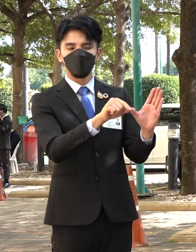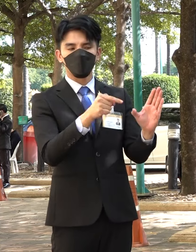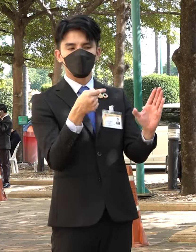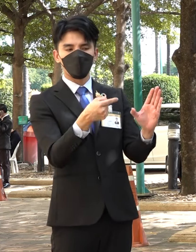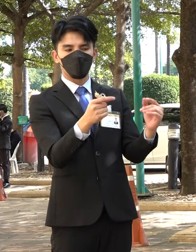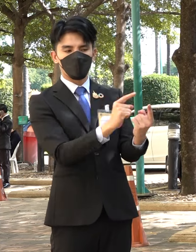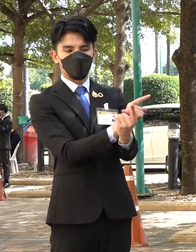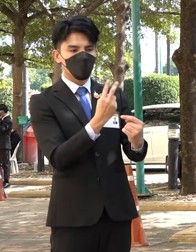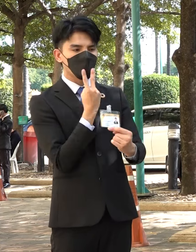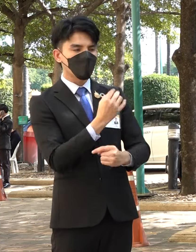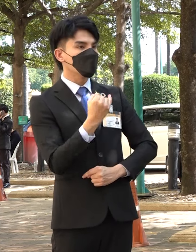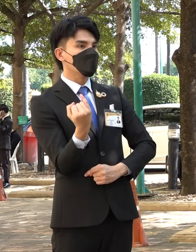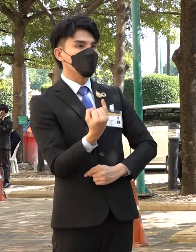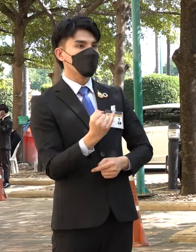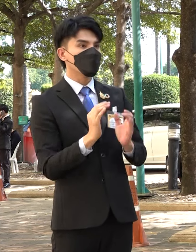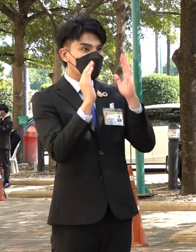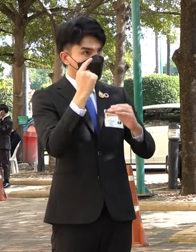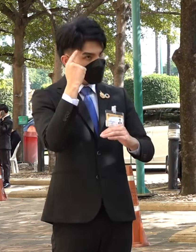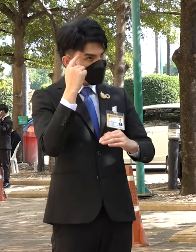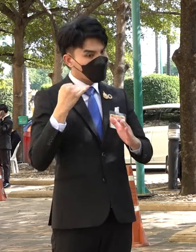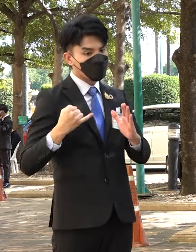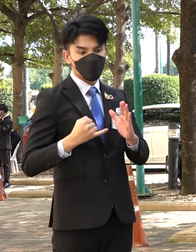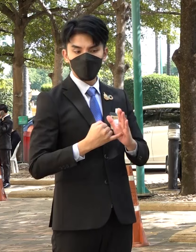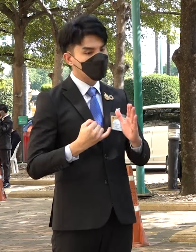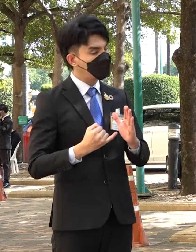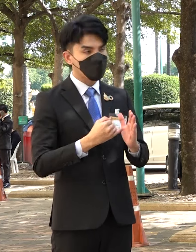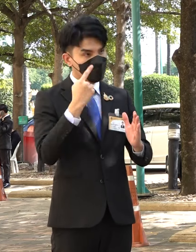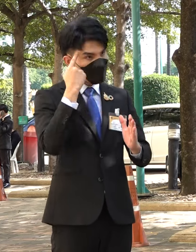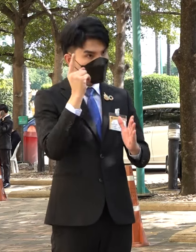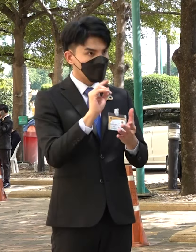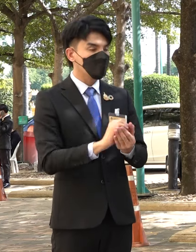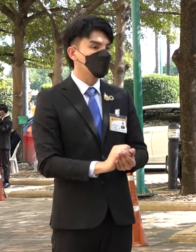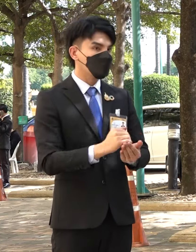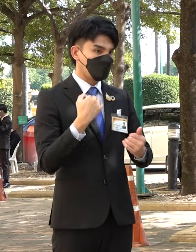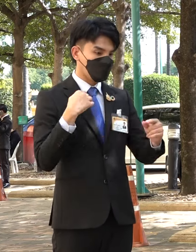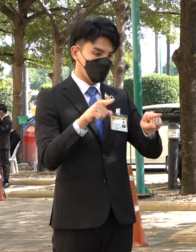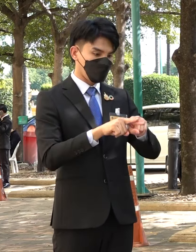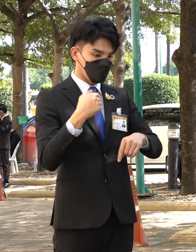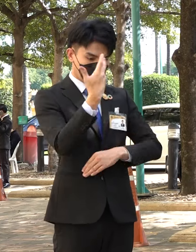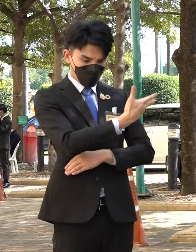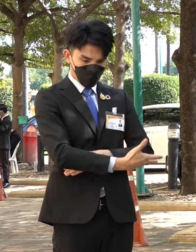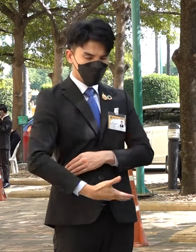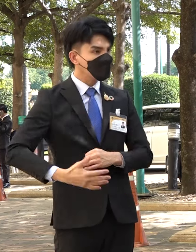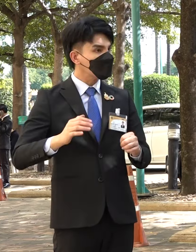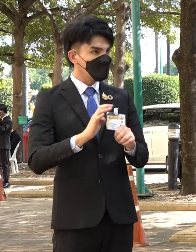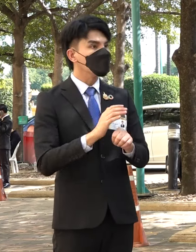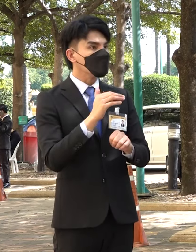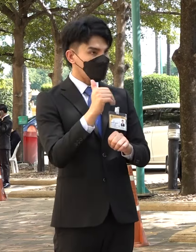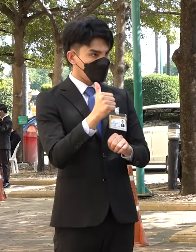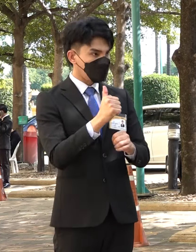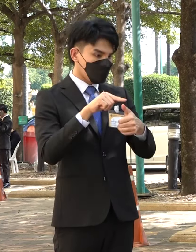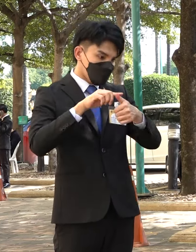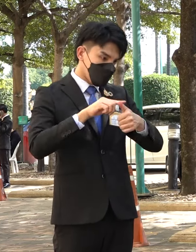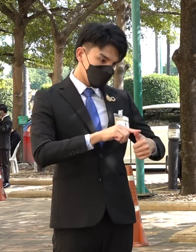ไทยเพราะว่าจะเกิดบุคคลมักง่ายเช่นนี้นะครับที่จริงๆแล้วยังมีสภาพร่างกายสมบูรณ์แล้วก็มาเอ